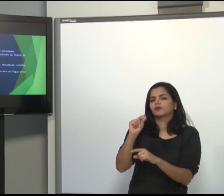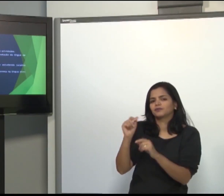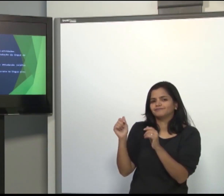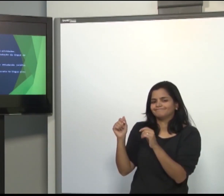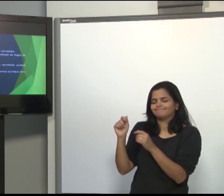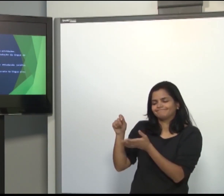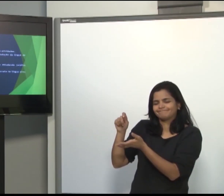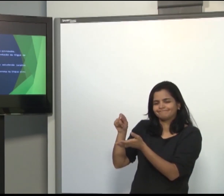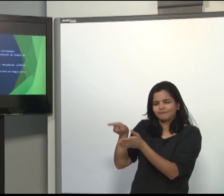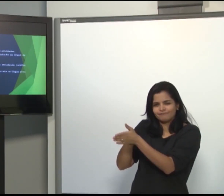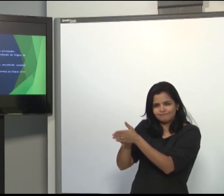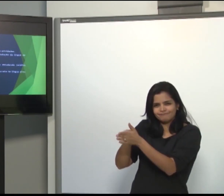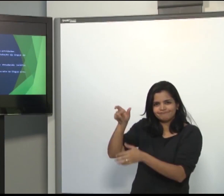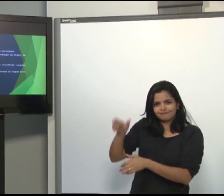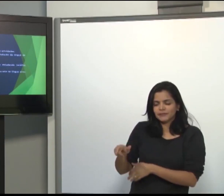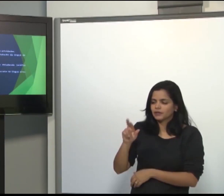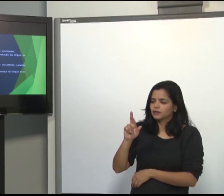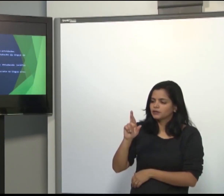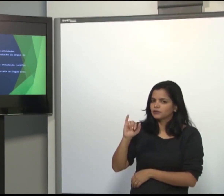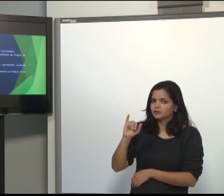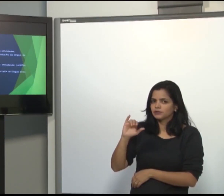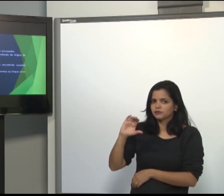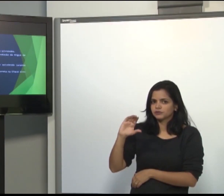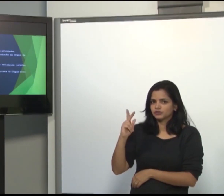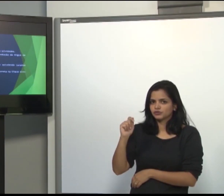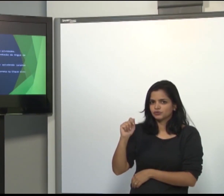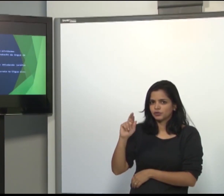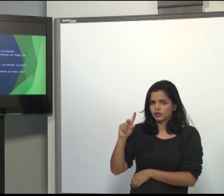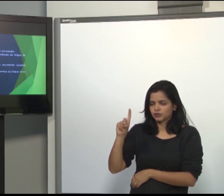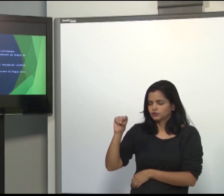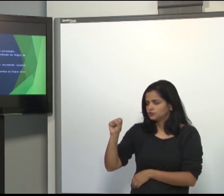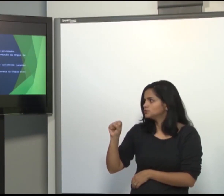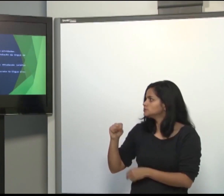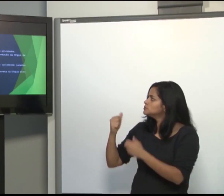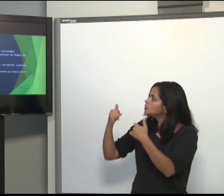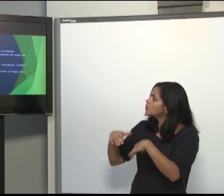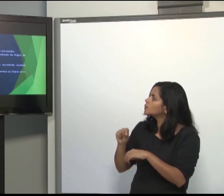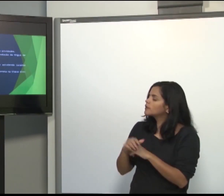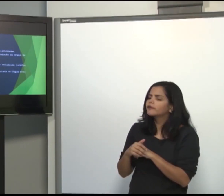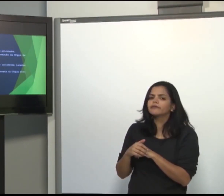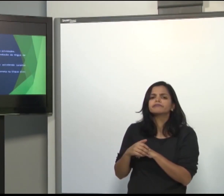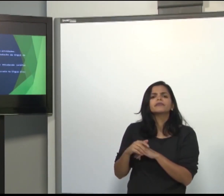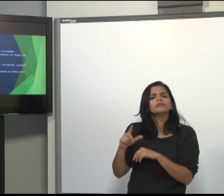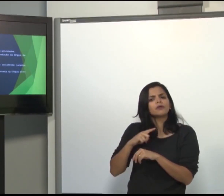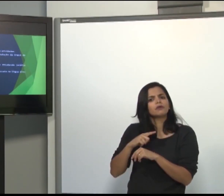Richardson, ele vem falar sobre planejamento de aulas, sobre conteúdos, temáticas,